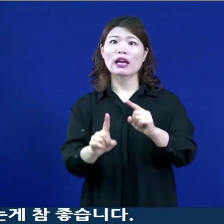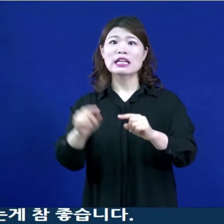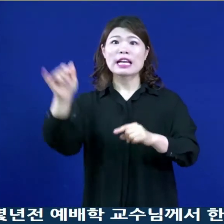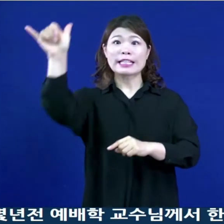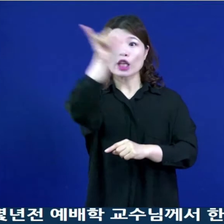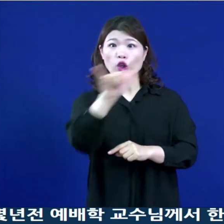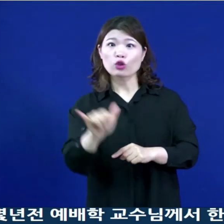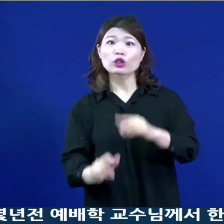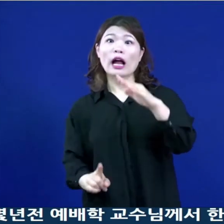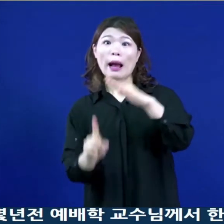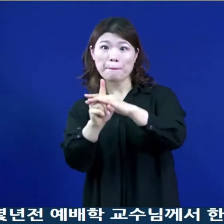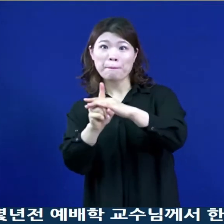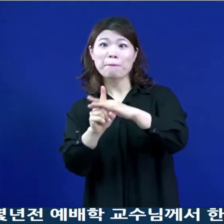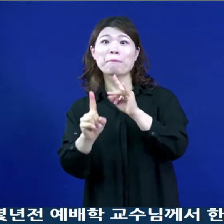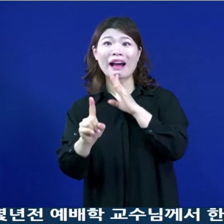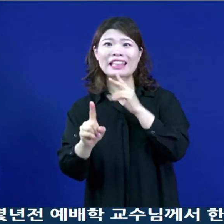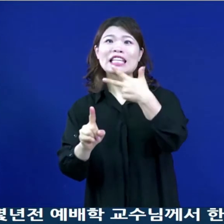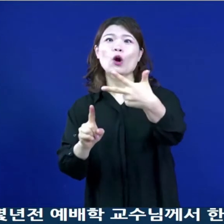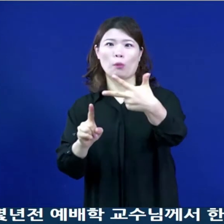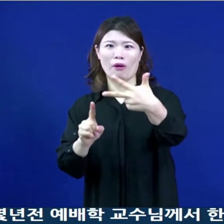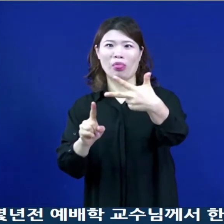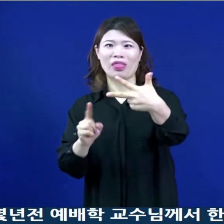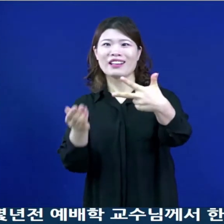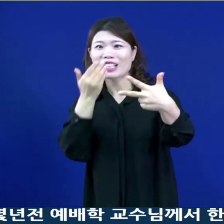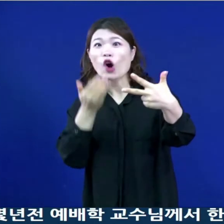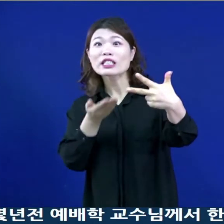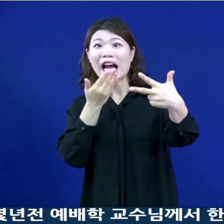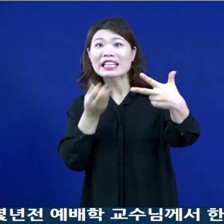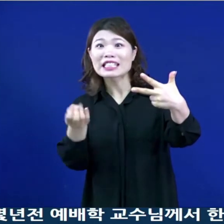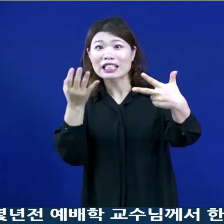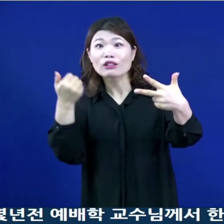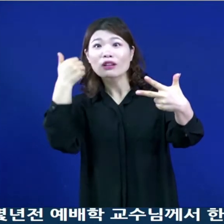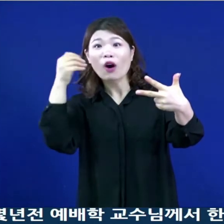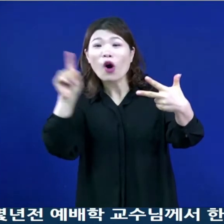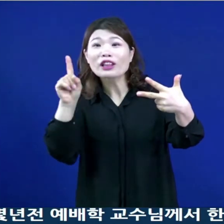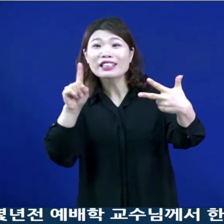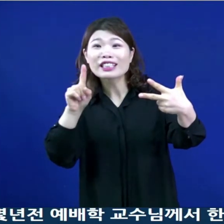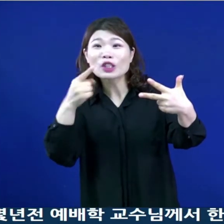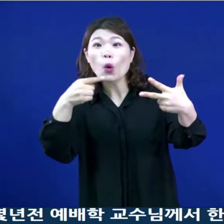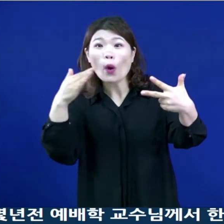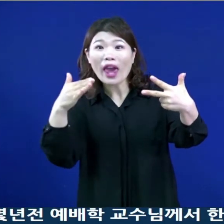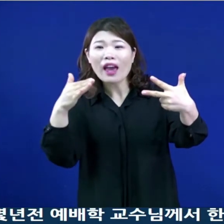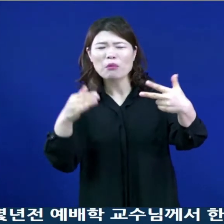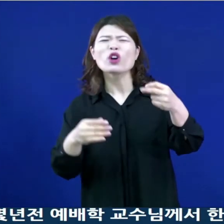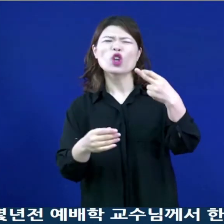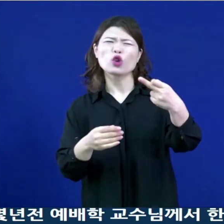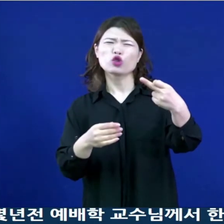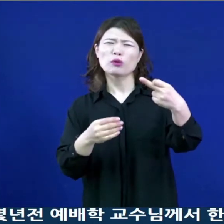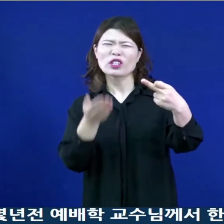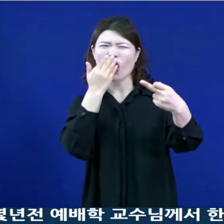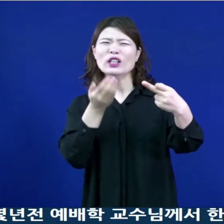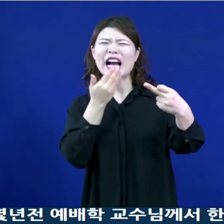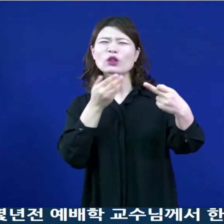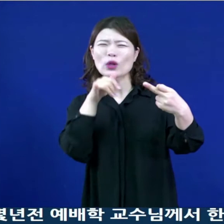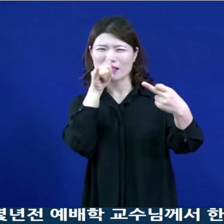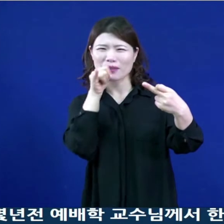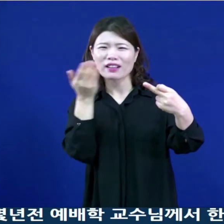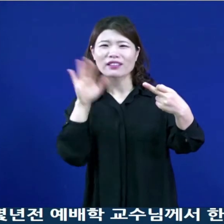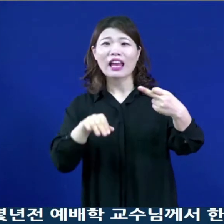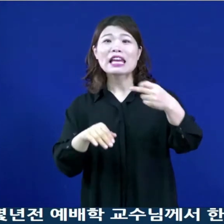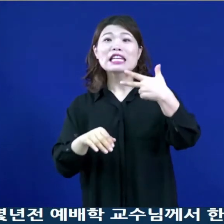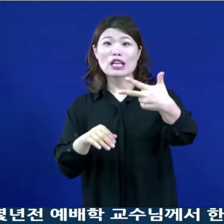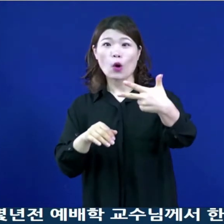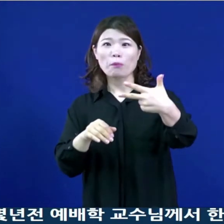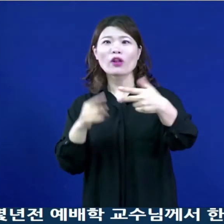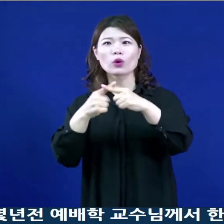한 교회가 7번. 어느 교회인지 아시죠? 12번 하는 교회도 있었습니다. 저는 그 7번 하는